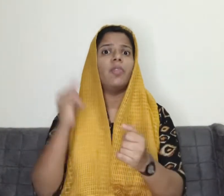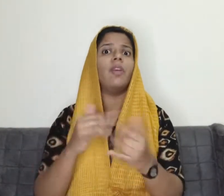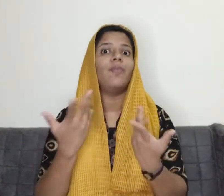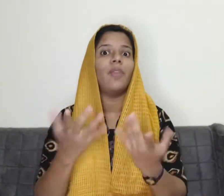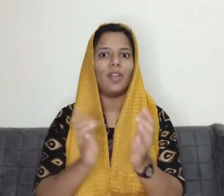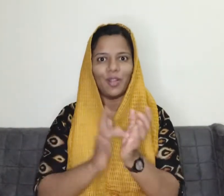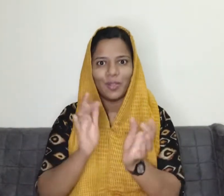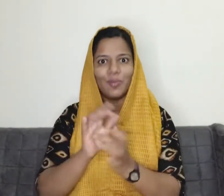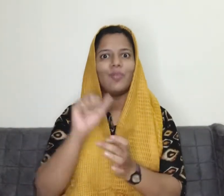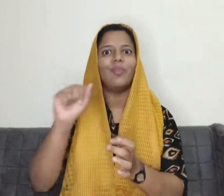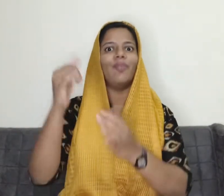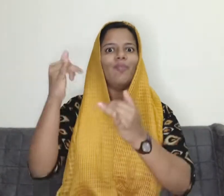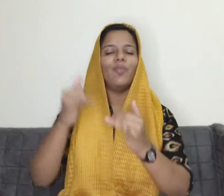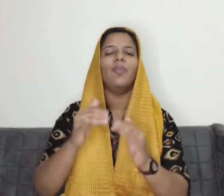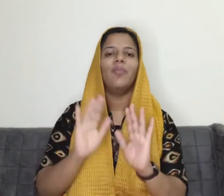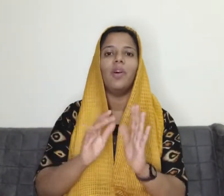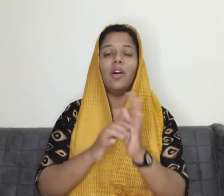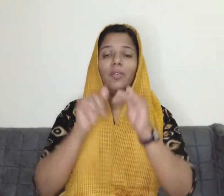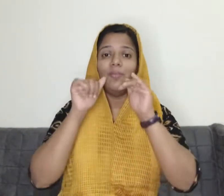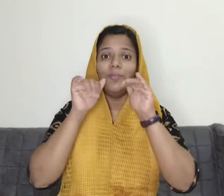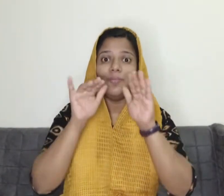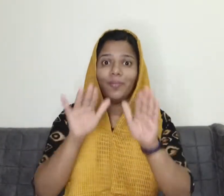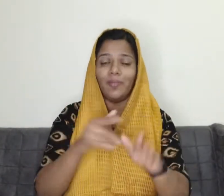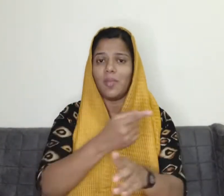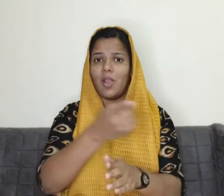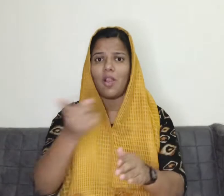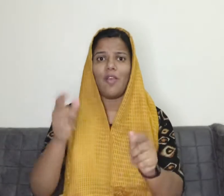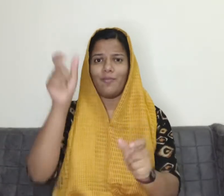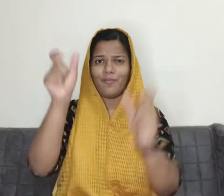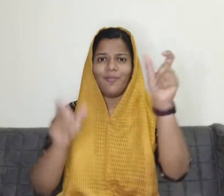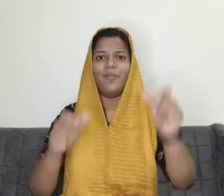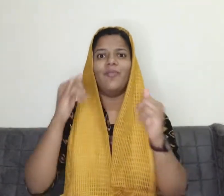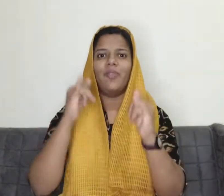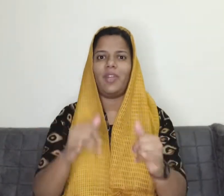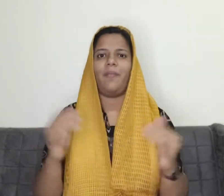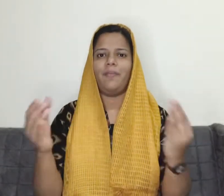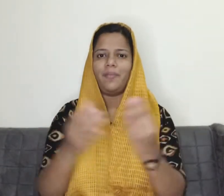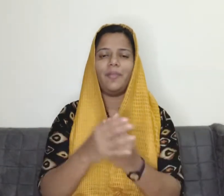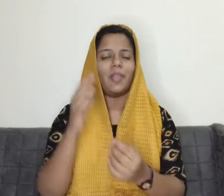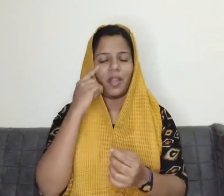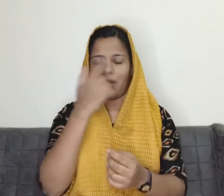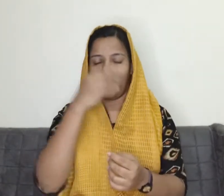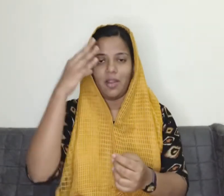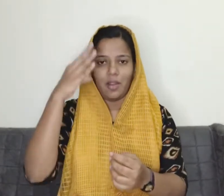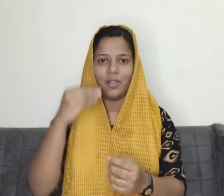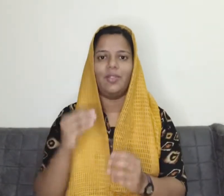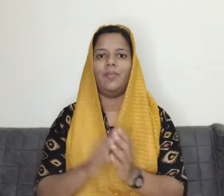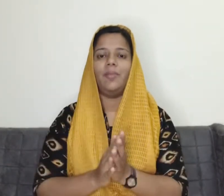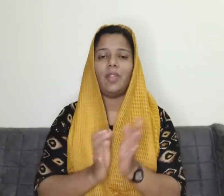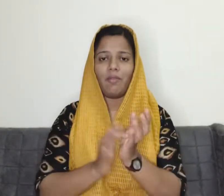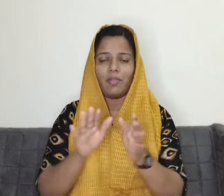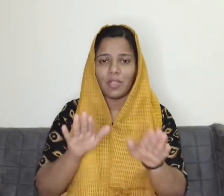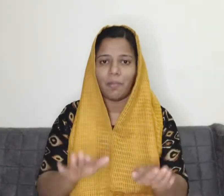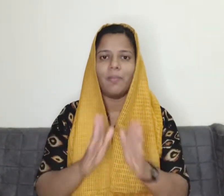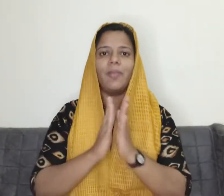നമ്മുടെ കർത്താവിൽ നിന്ന്. അമേൻ. കർത്താവിൻ്റെ അനുഗ്രഹം നമ്മുടെ ജനത്തിന്മേൽ വരുമാറാകട്ടെ. നമ്മുടെ കണ്ണുകൾ അടയ്ക്കാം. നമുക്ക് അമേൻ ദൈവസന്നിധി